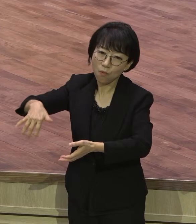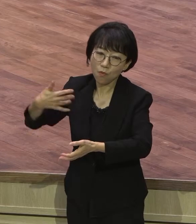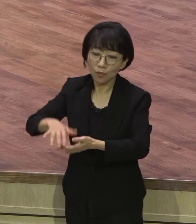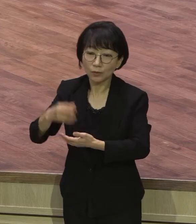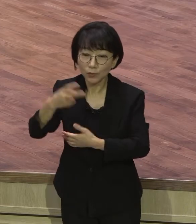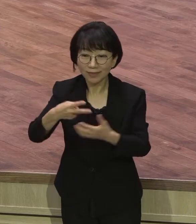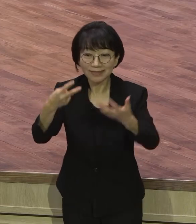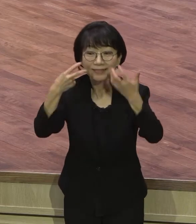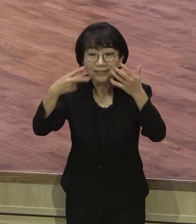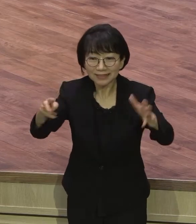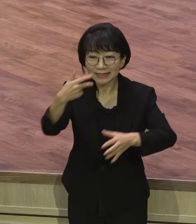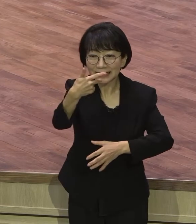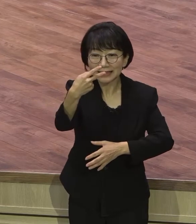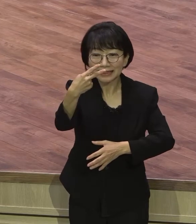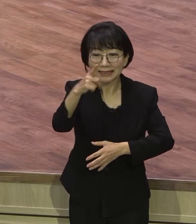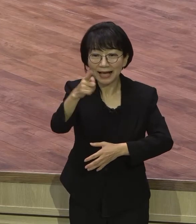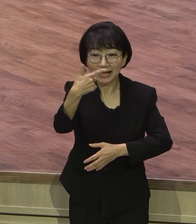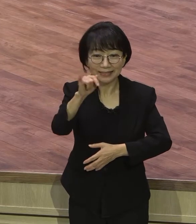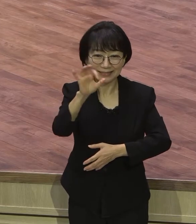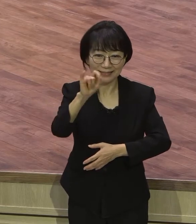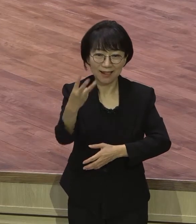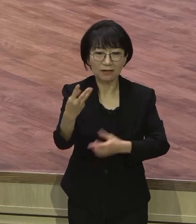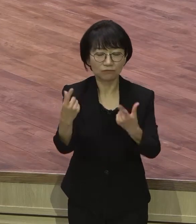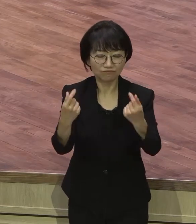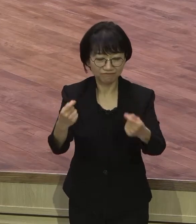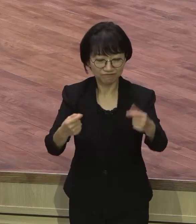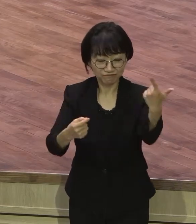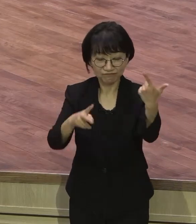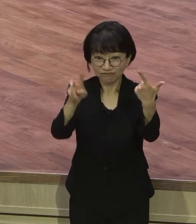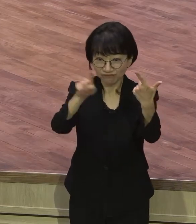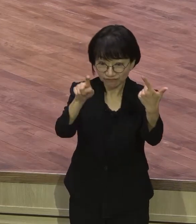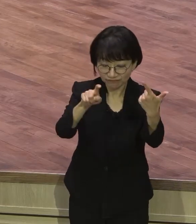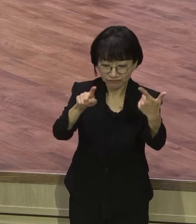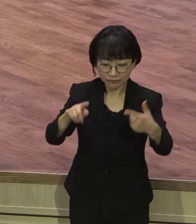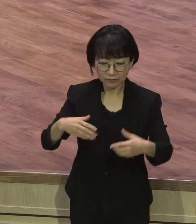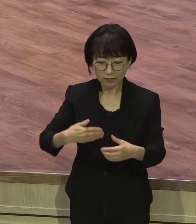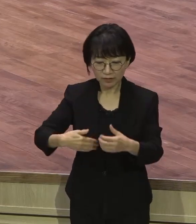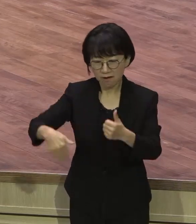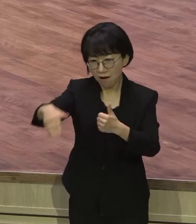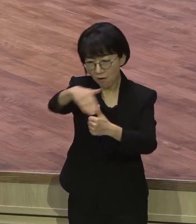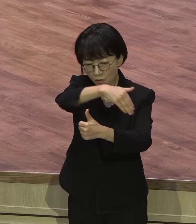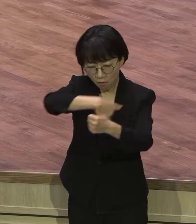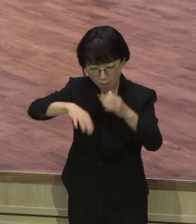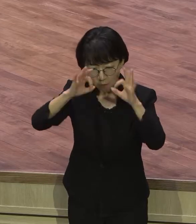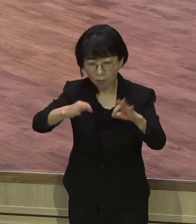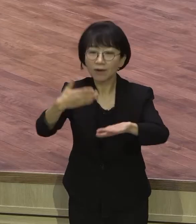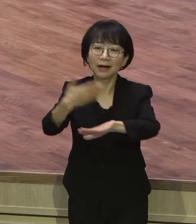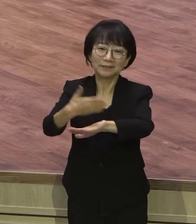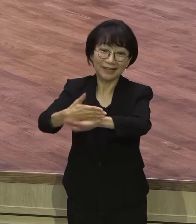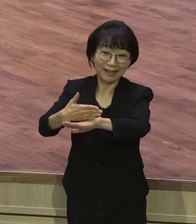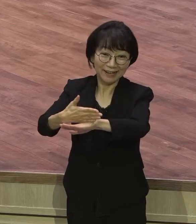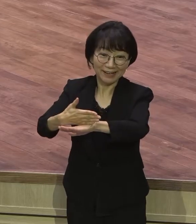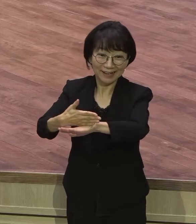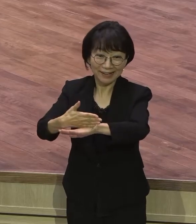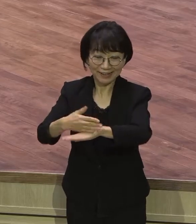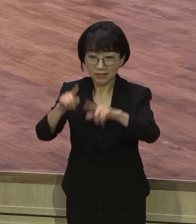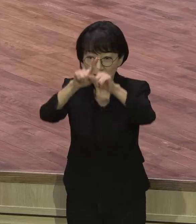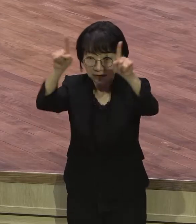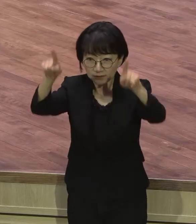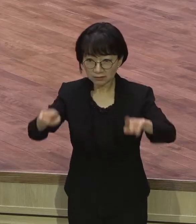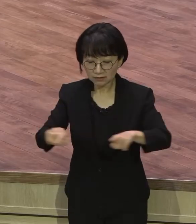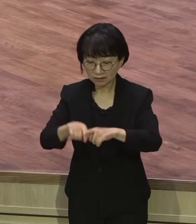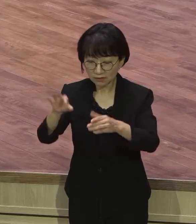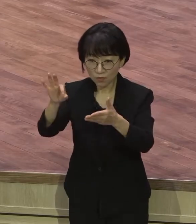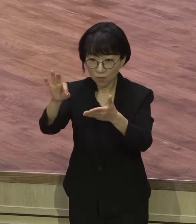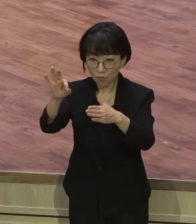다니엘도 마찬가지입니다. 다니엘 6장 10절 보면 다니엘이 모든 상황을 감사로 해석했어요. 다니엘이 이